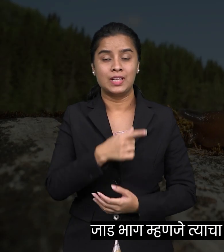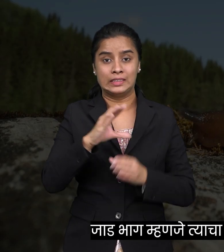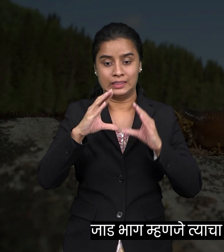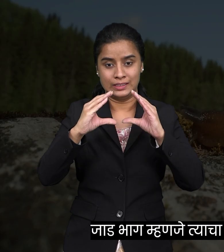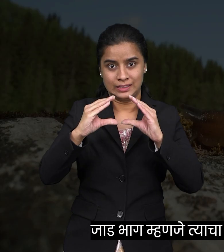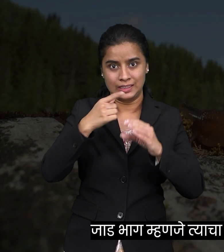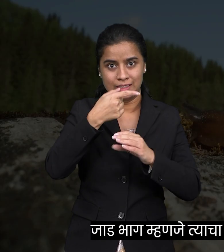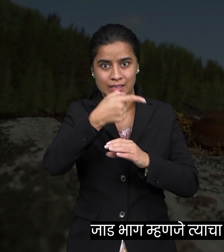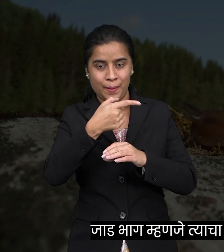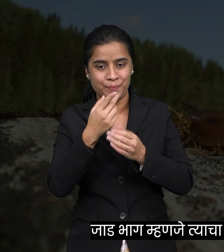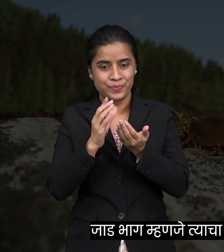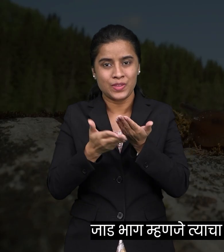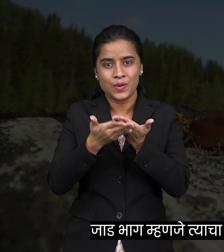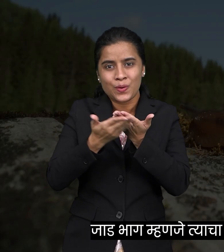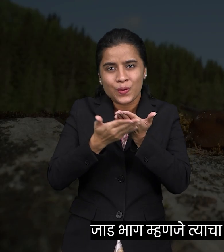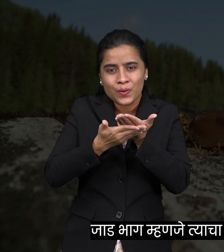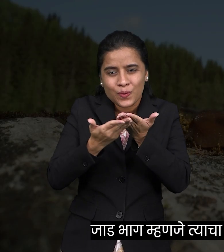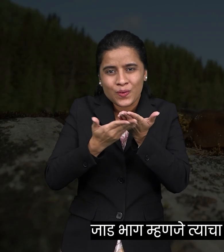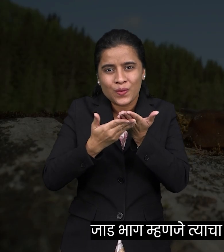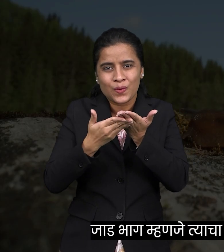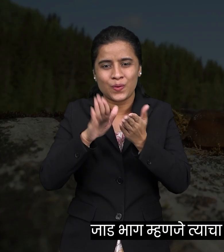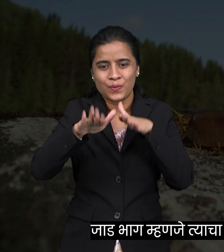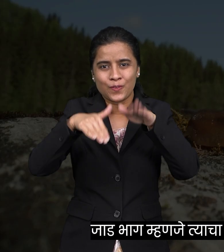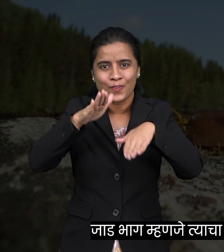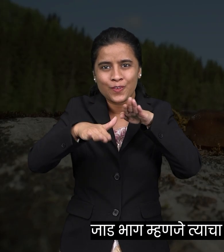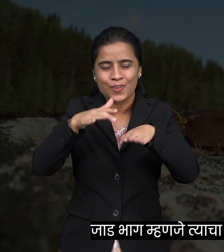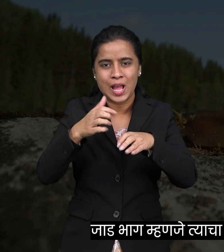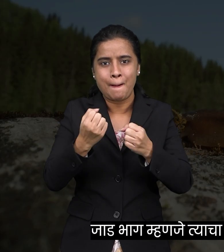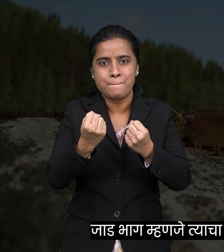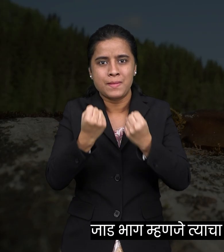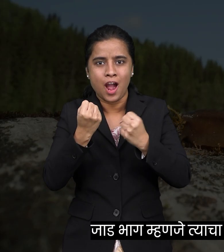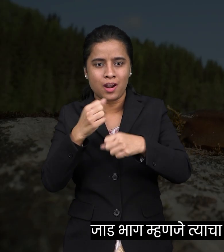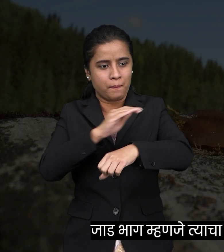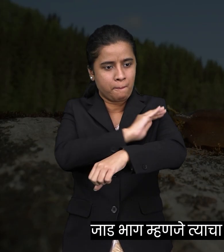जाड भाग म्हणजे त्याचा पाय, जो मजबूत स्नायूंनी बनलेला असतो.